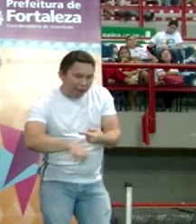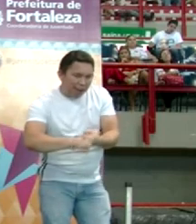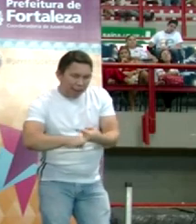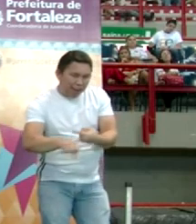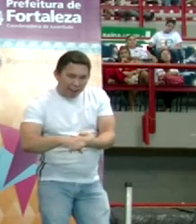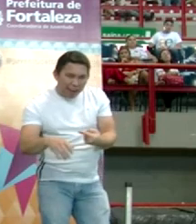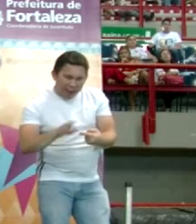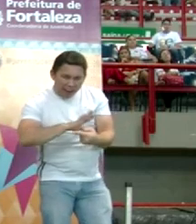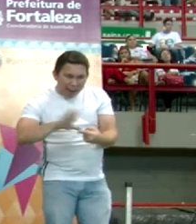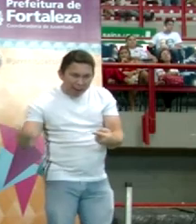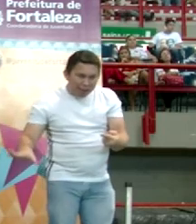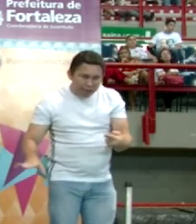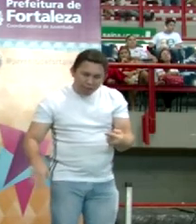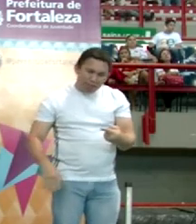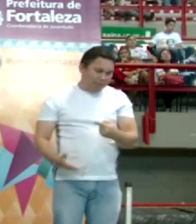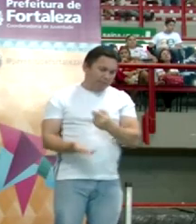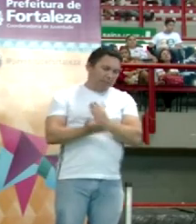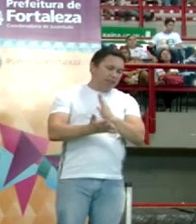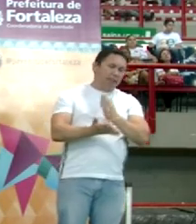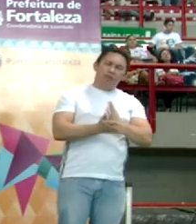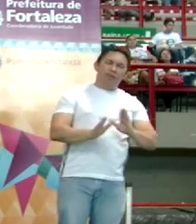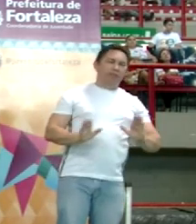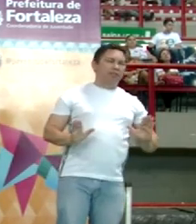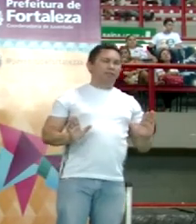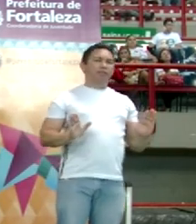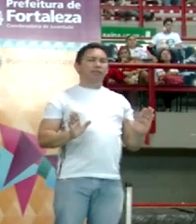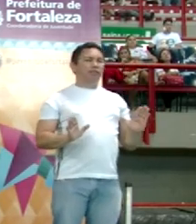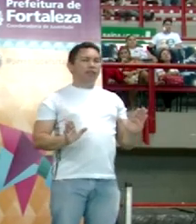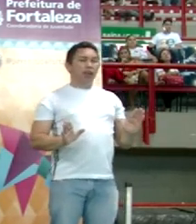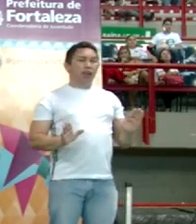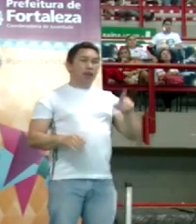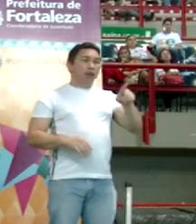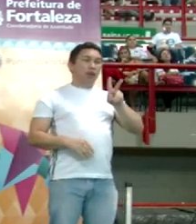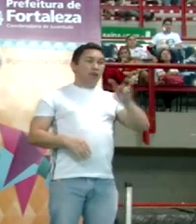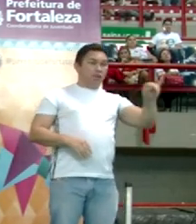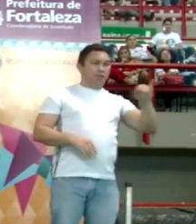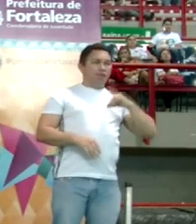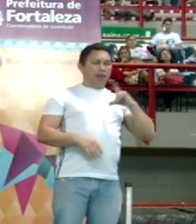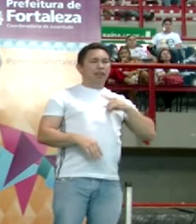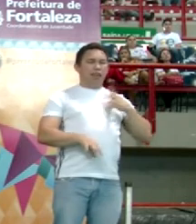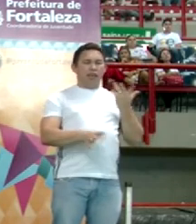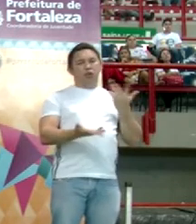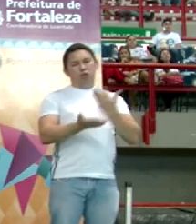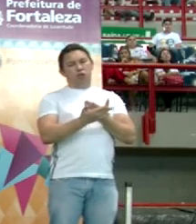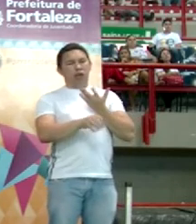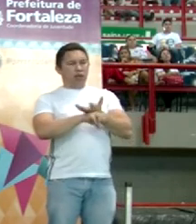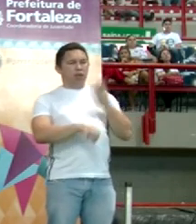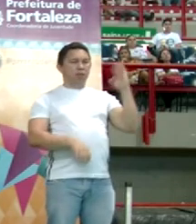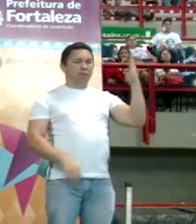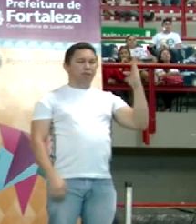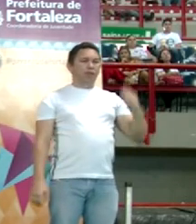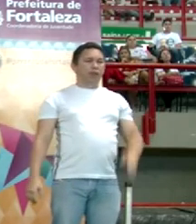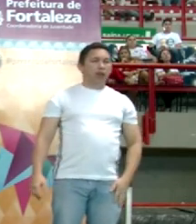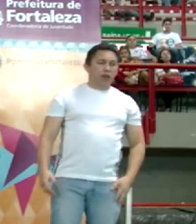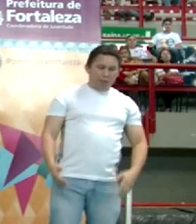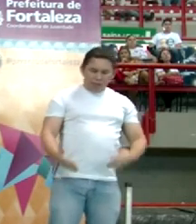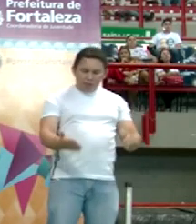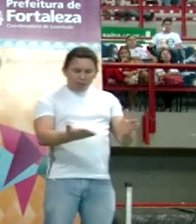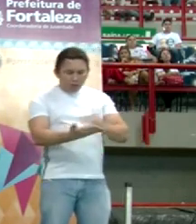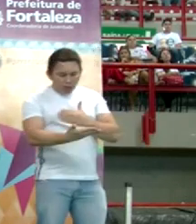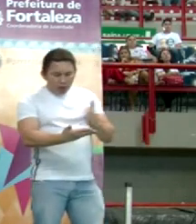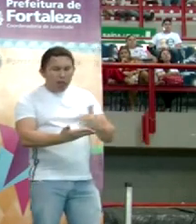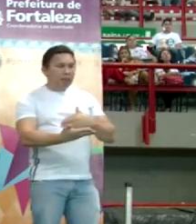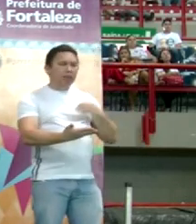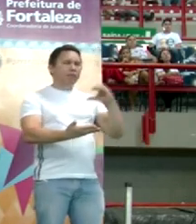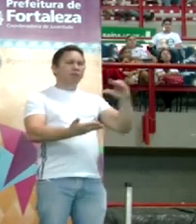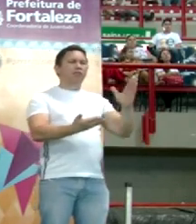é assim não. Pois bem. Aí você vai estudar biologia. Aí está lá no livro de biologia,